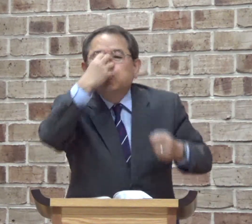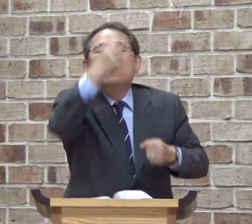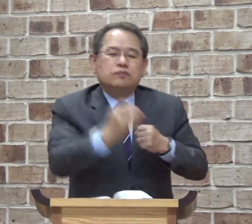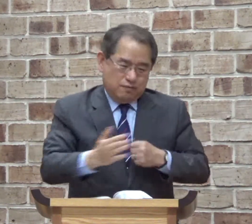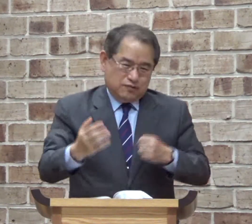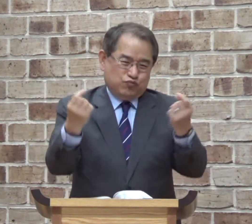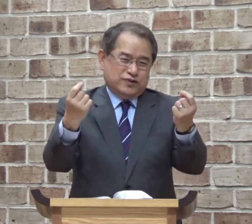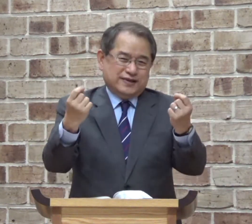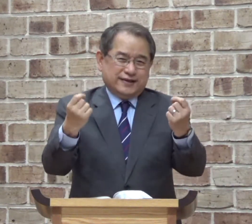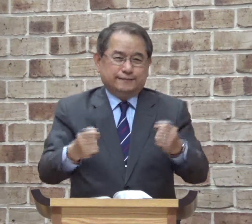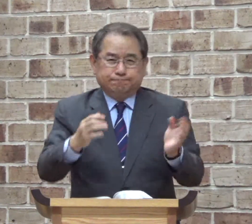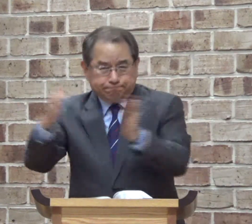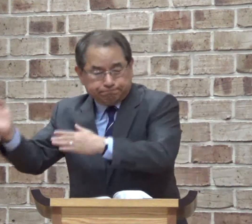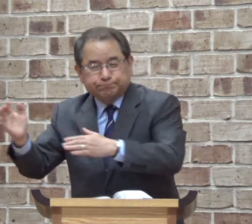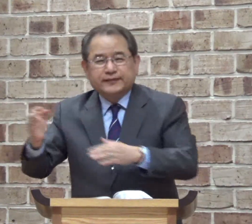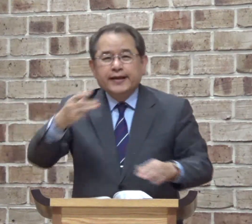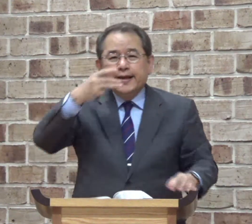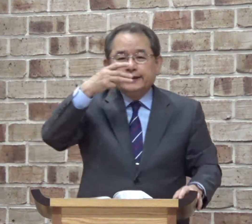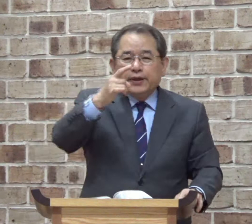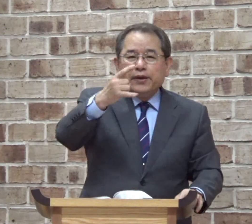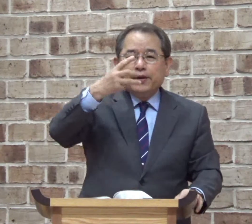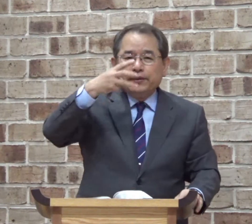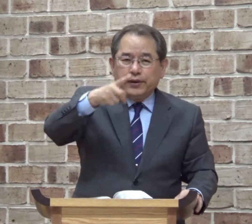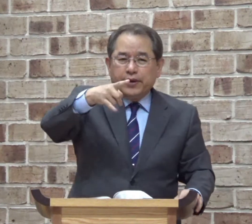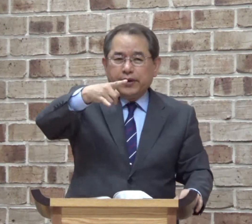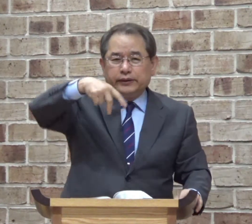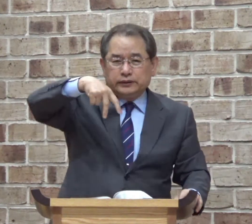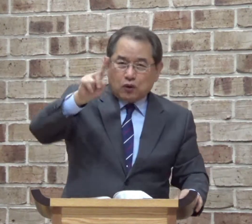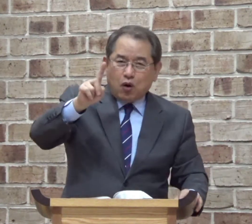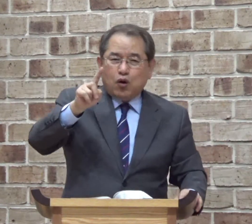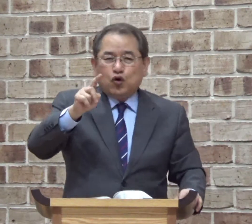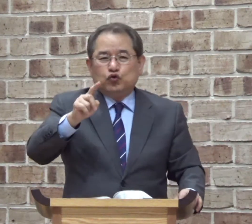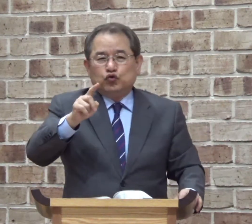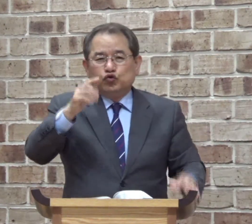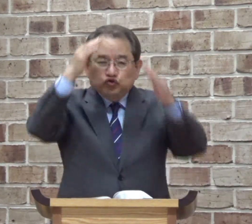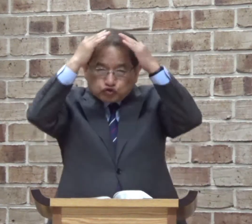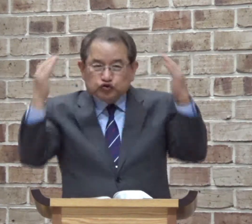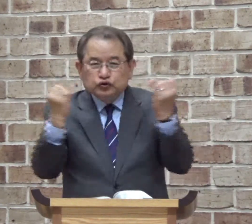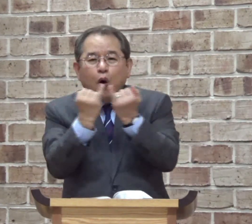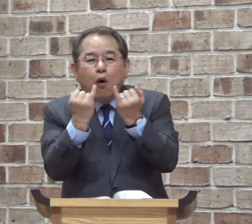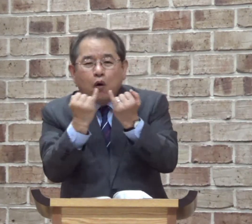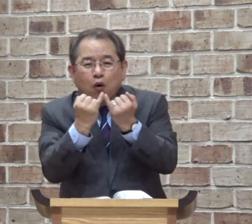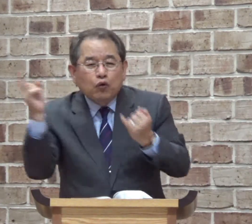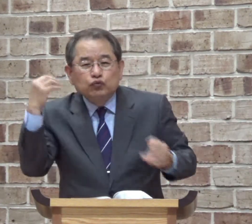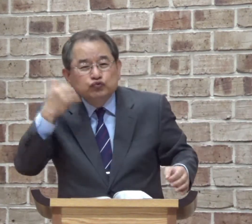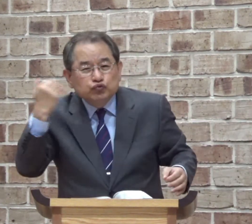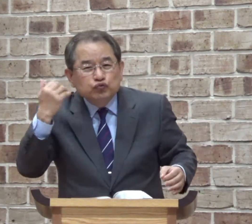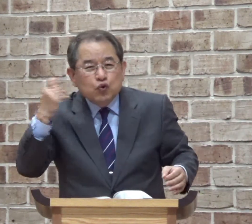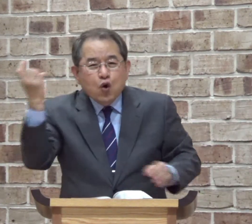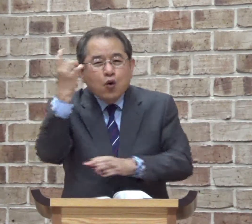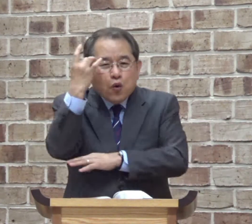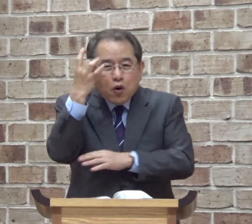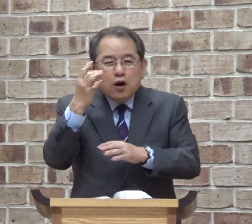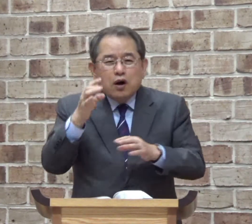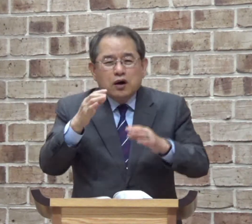이 테레사 수녀는 원래 부유한 가정에서 태어났지만 하나님을 만난 후에 그의 모든